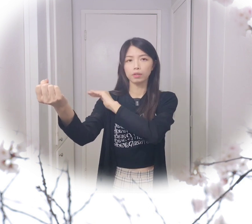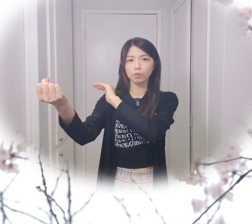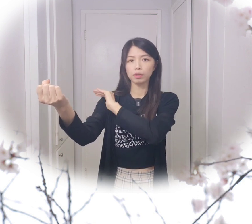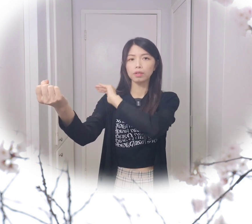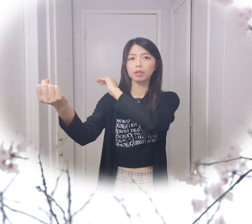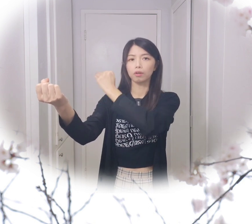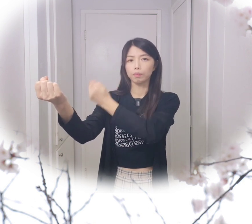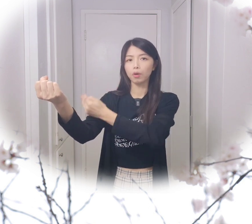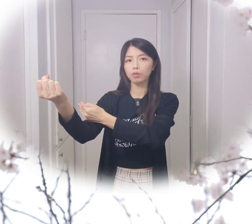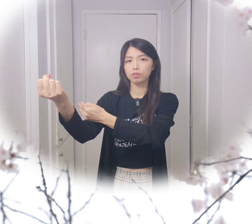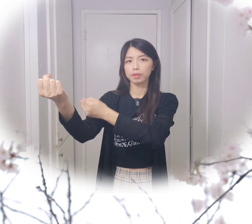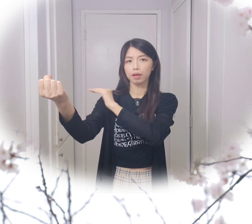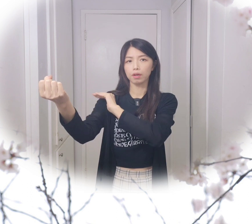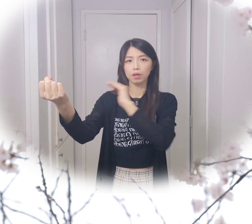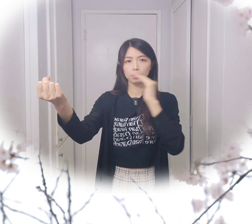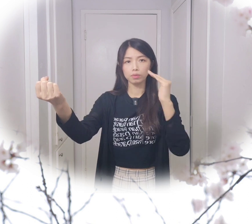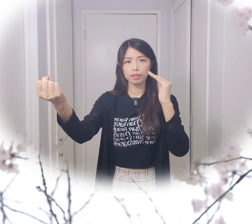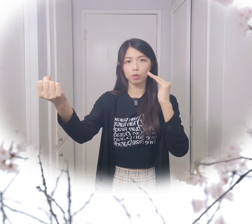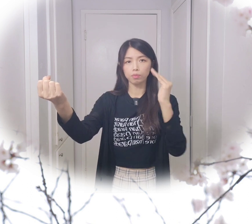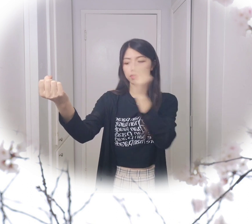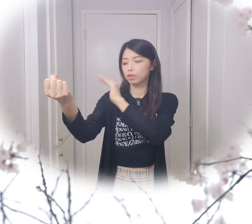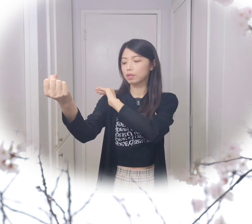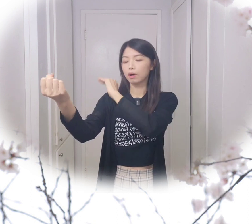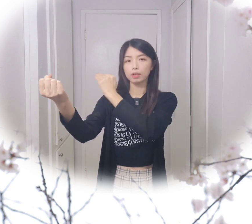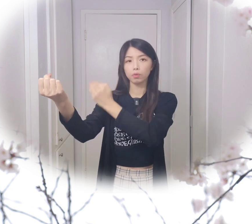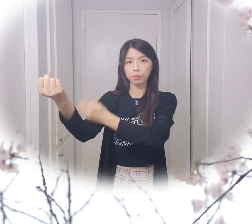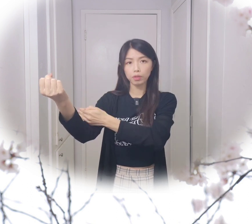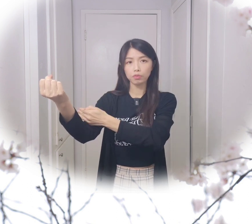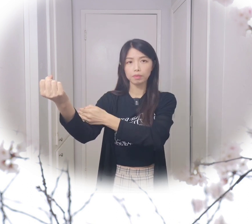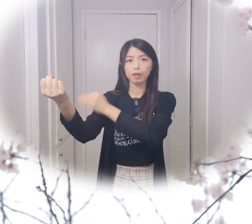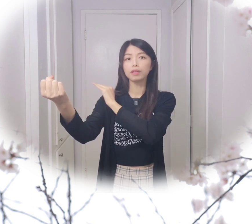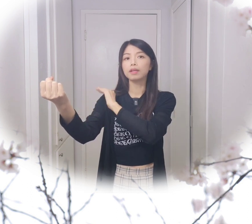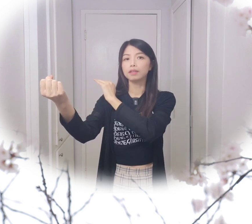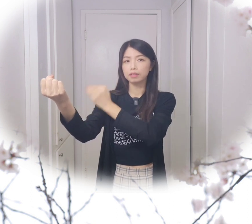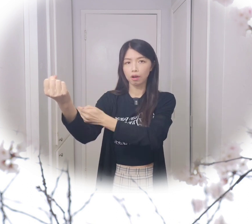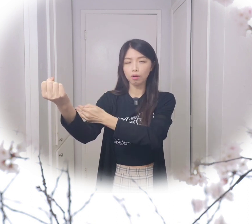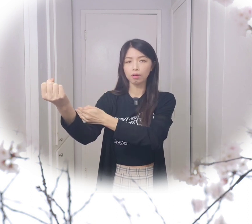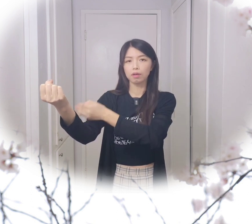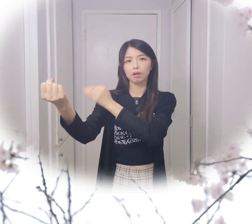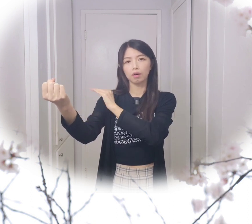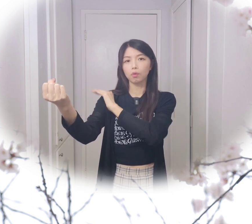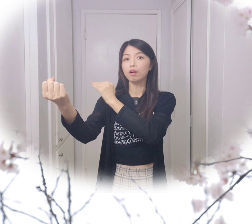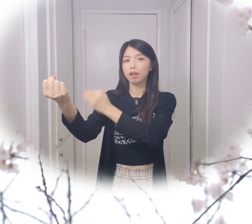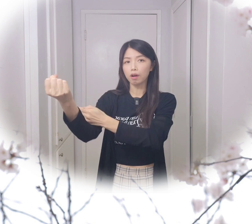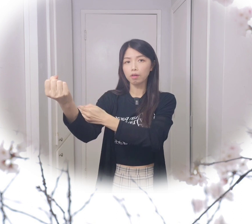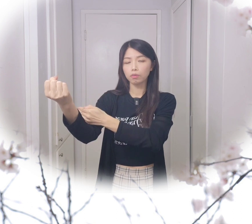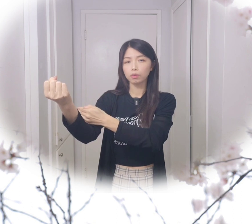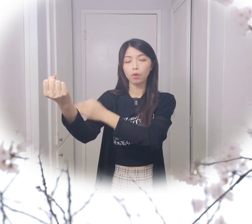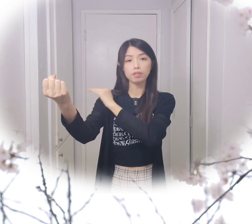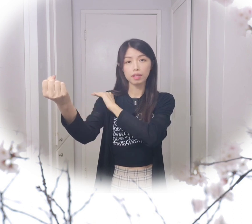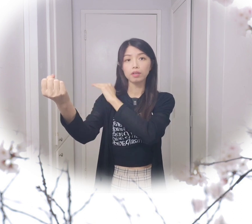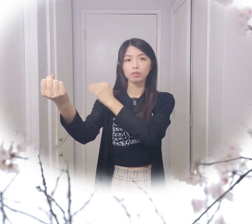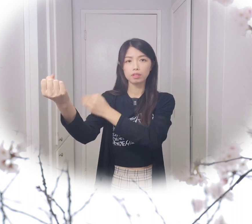이 알통을 이렇게 표현해 주시면 돼요. 손 살짝 오므려 주셔서 알통을 표현해 주시면 능력 권력